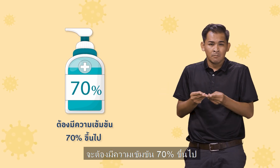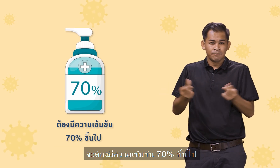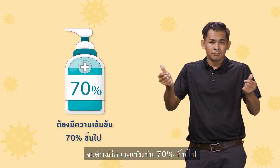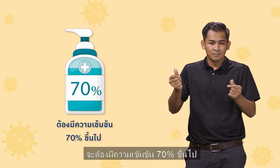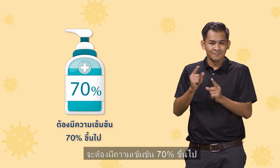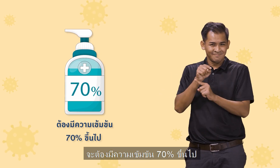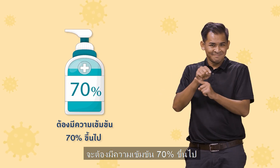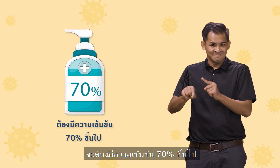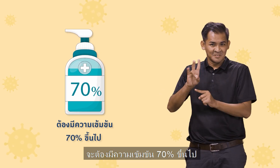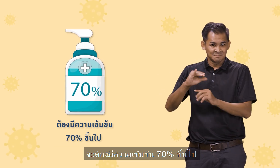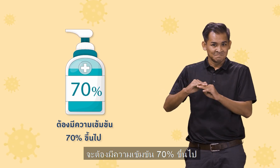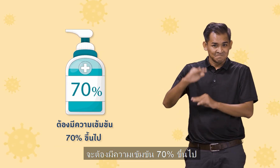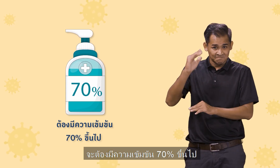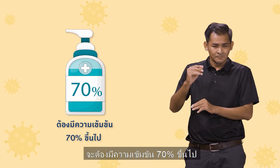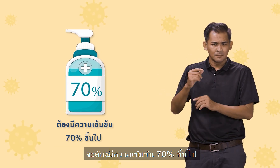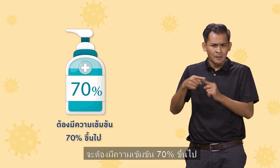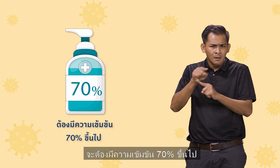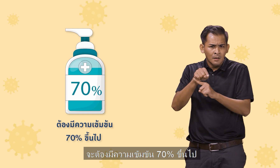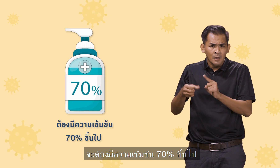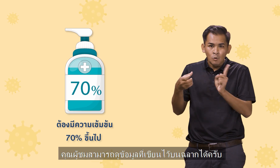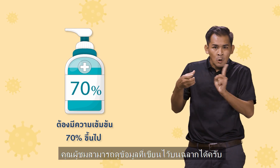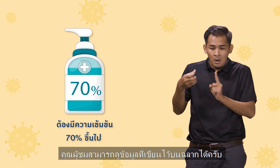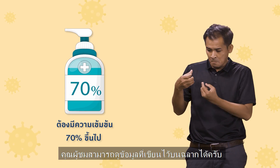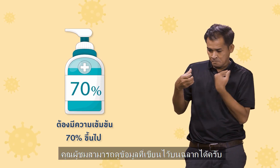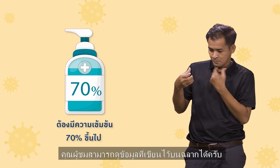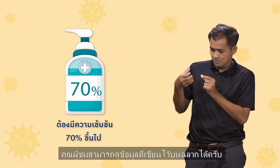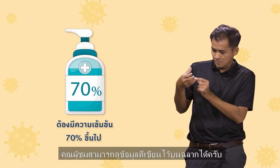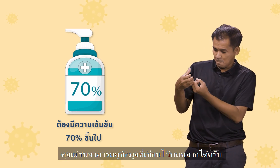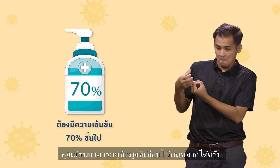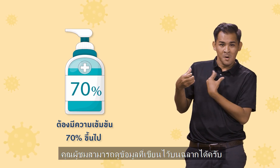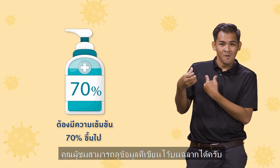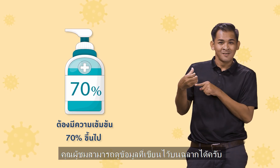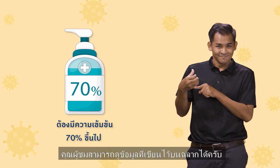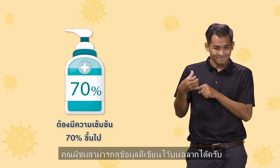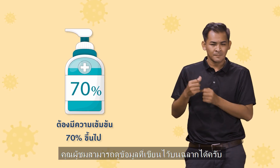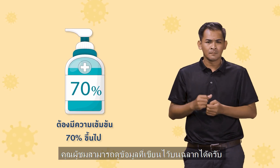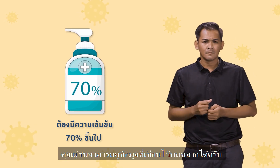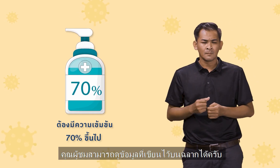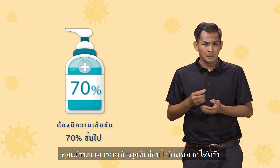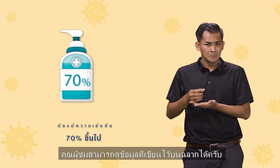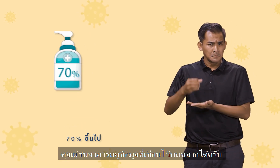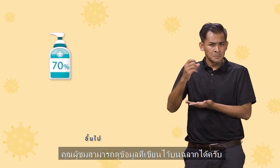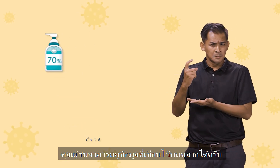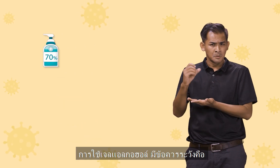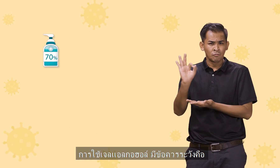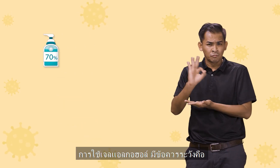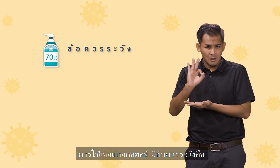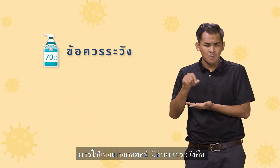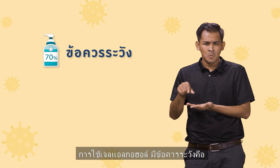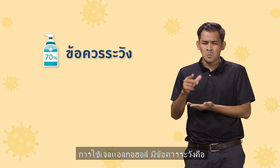องมีความเข้มข้น 70% ขึ้นไปคุณผู้ชมสามารถดูข้อมูลที่เขียนไว้บนฉลากได้ครับการใช้เจลแอลกอฮ